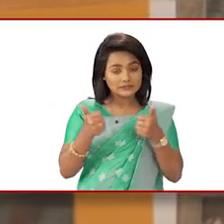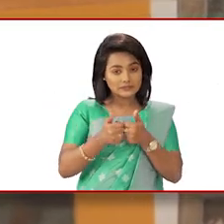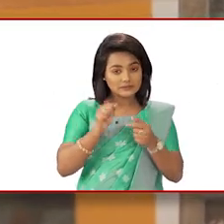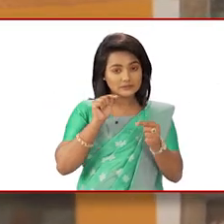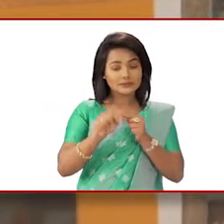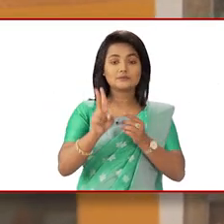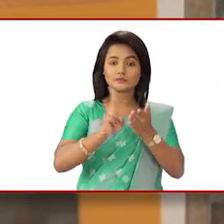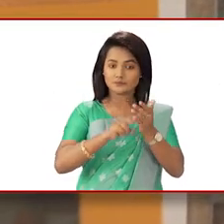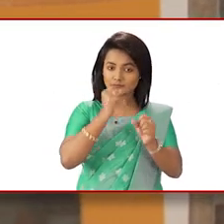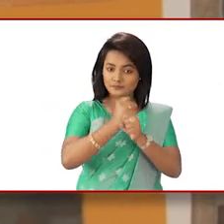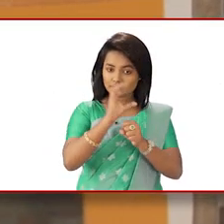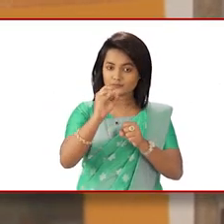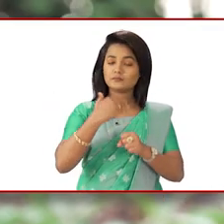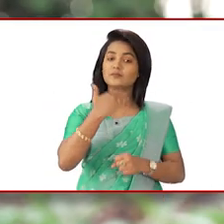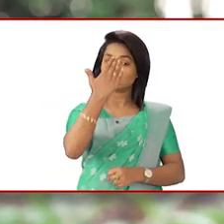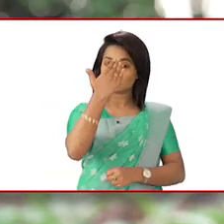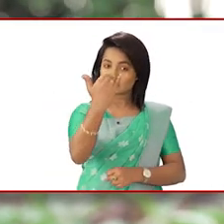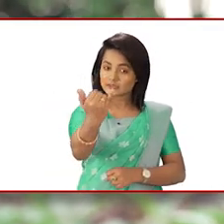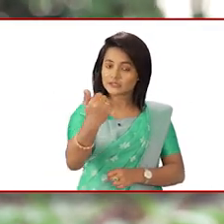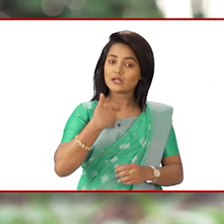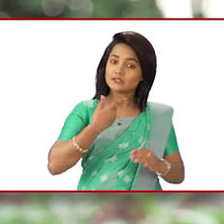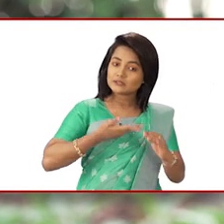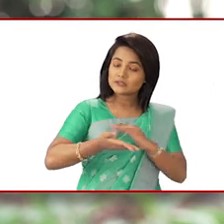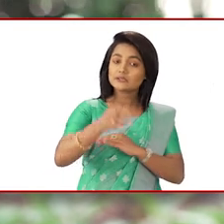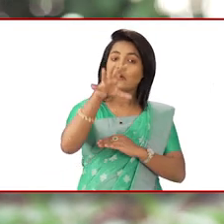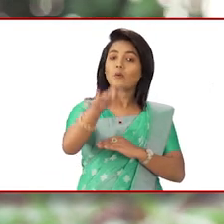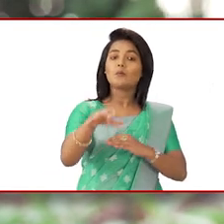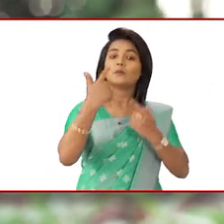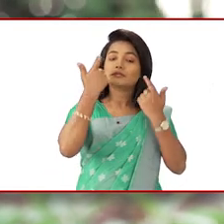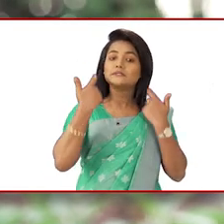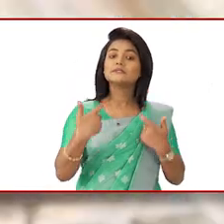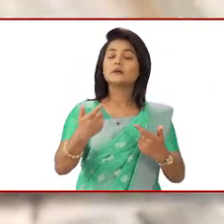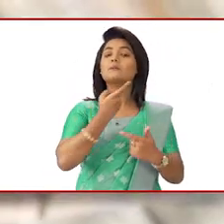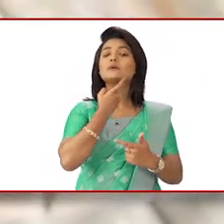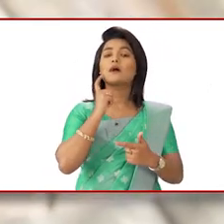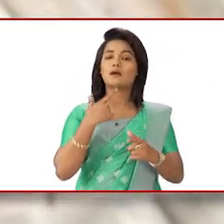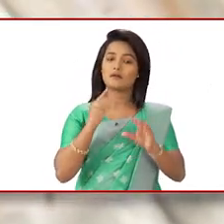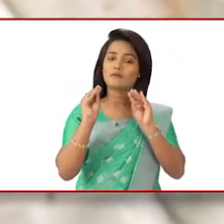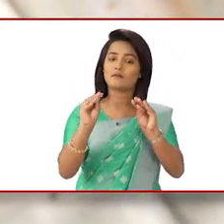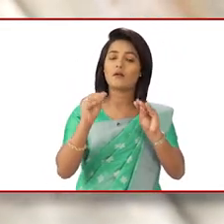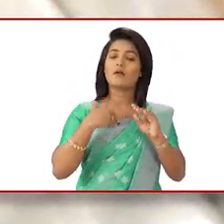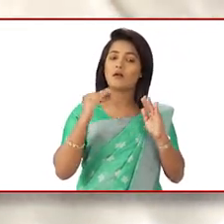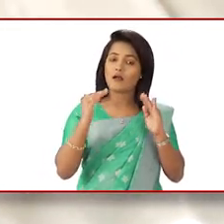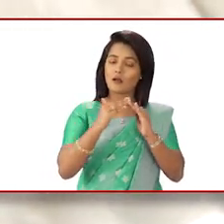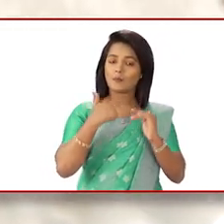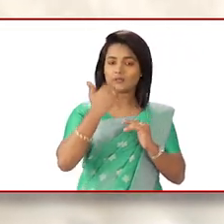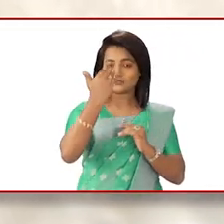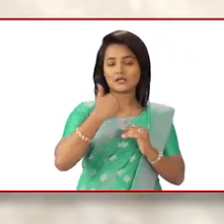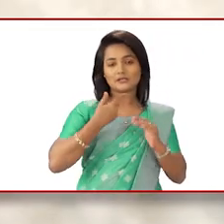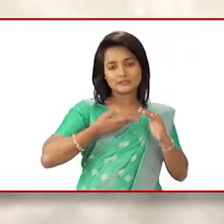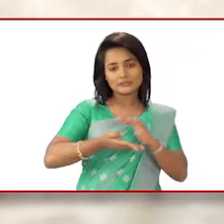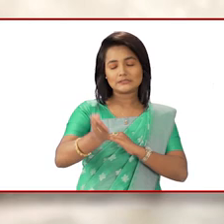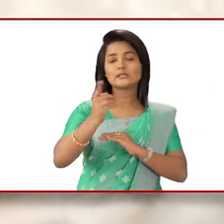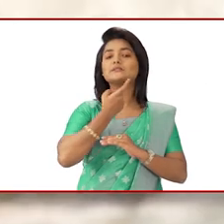এনজিও আমাকে হয়তো আহ্বান করে যে এই জায়গায় আমাদের একটা ট্রেনিং করাই দিতে হবে, সেখানে আমার বাড়িতে ট্রেনার হিসেবে ওরা উঠাই নিয়ে